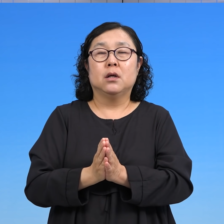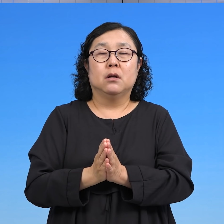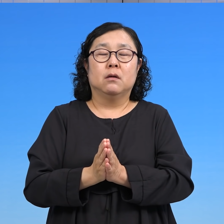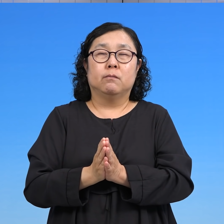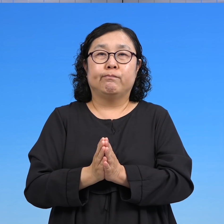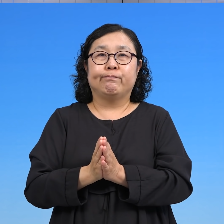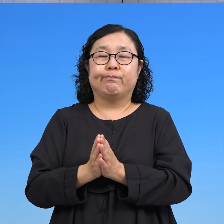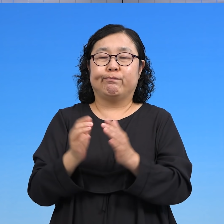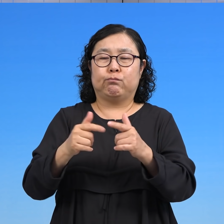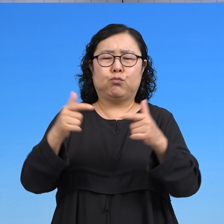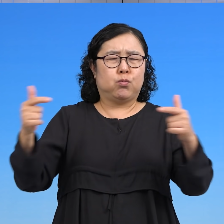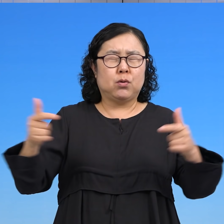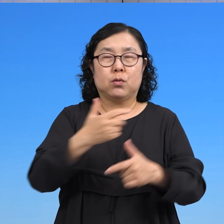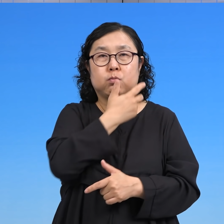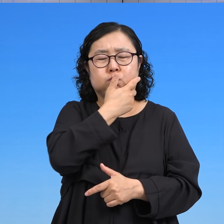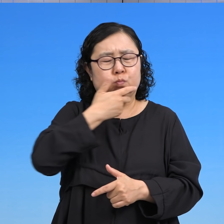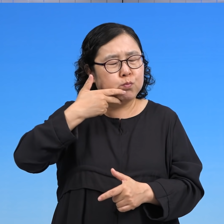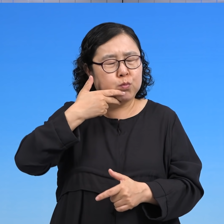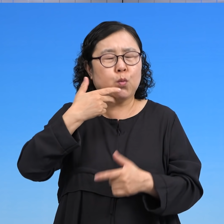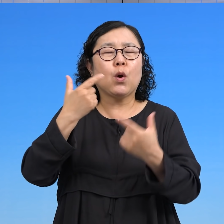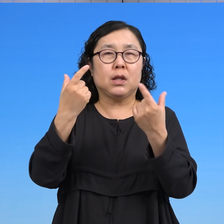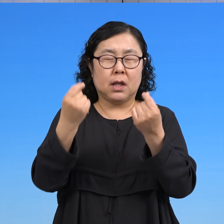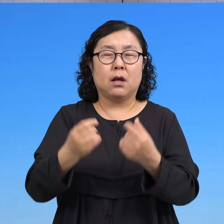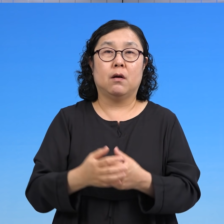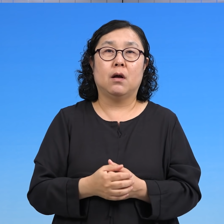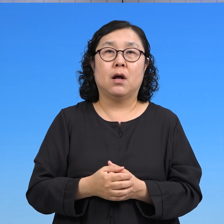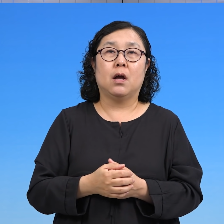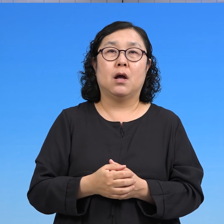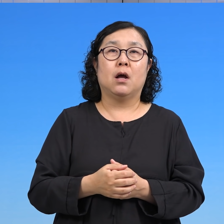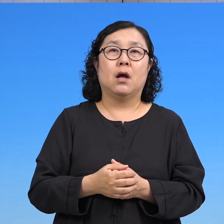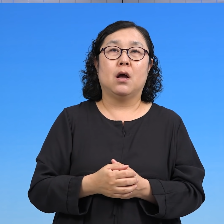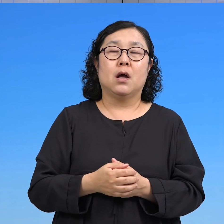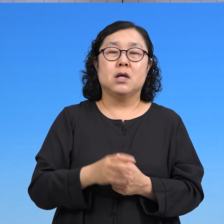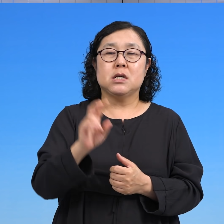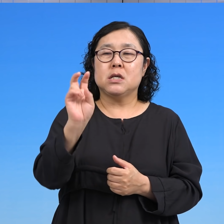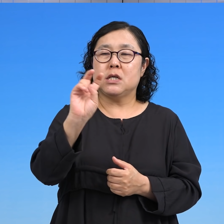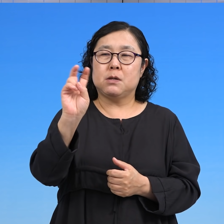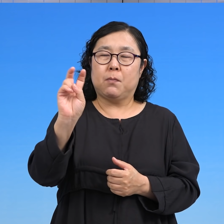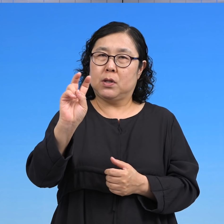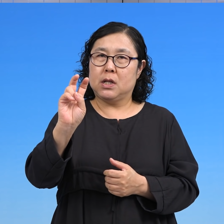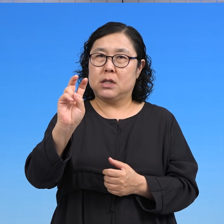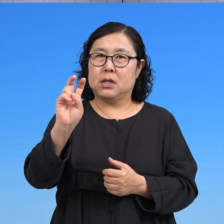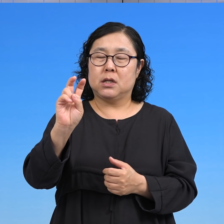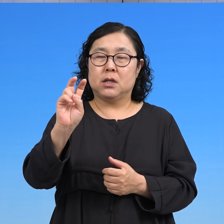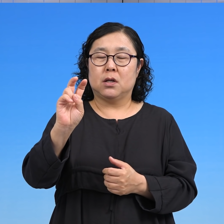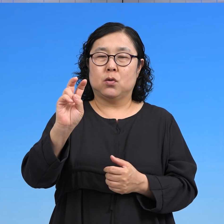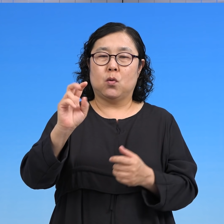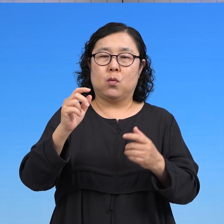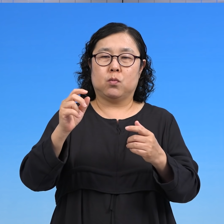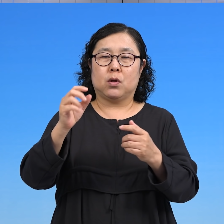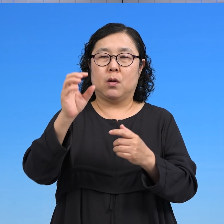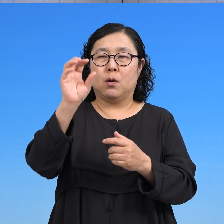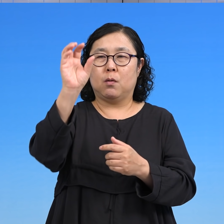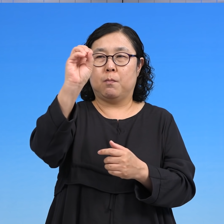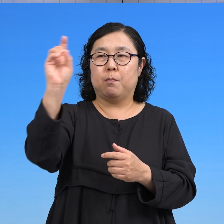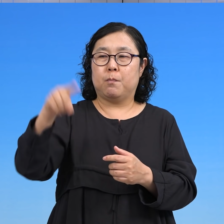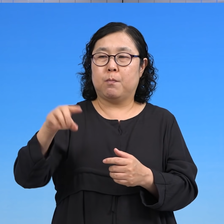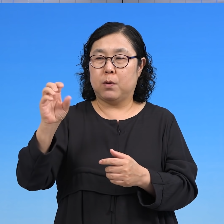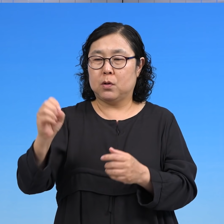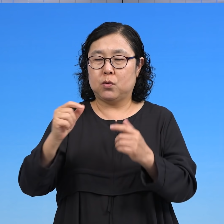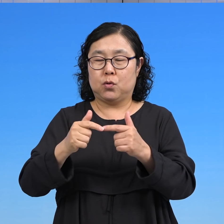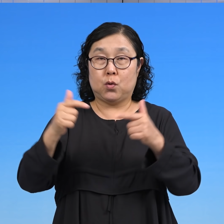겁니다. 영국도 마찬가지예요. 영국도 코로나 이후로 가정폭력이 20%가량 늘어났다.